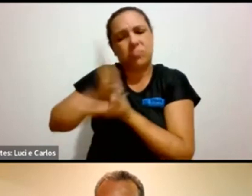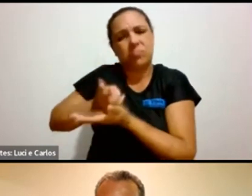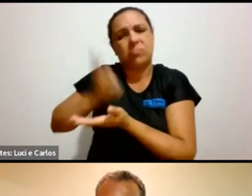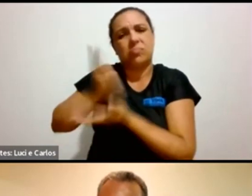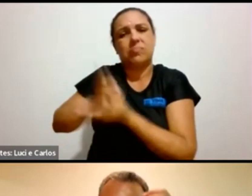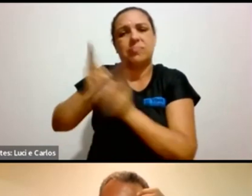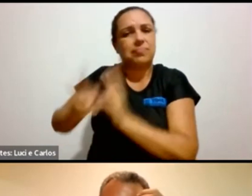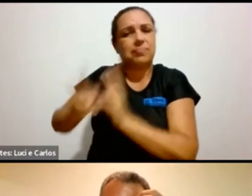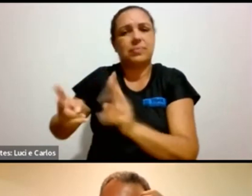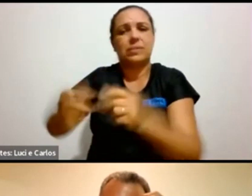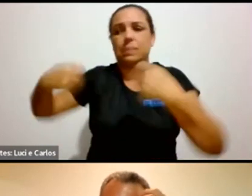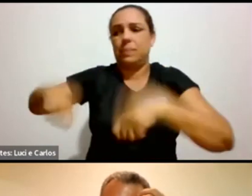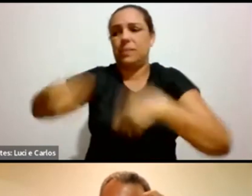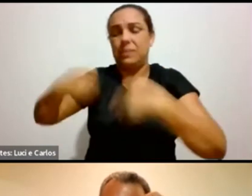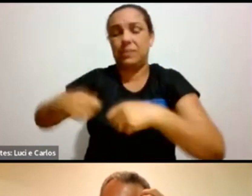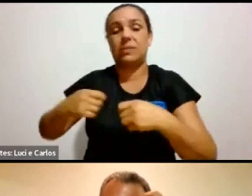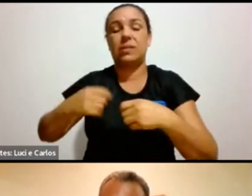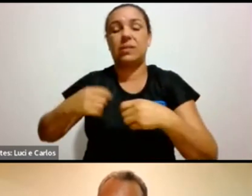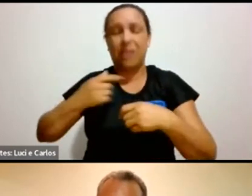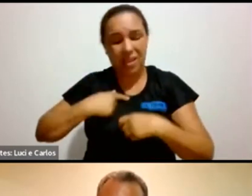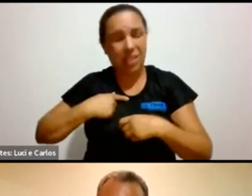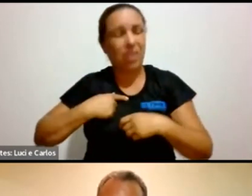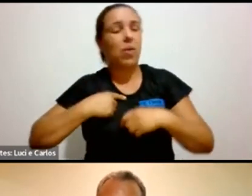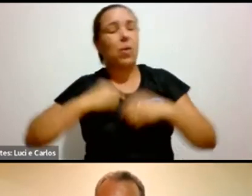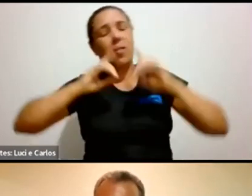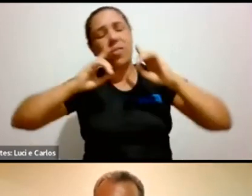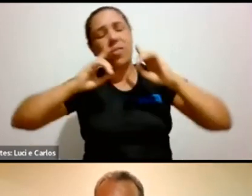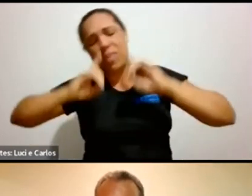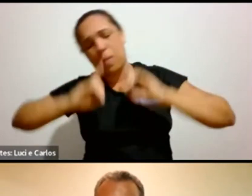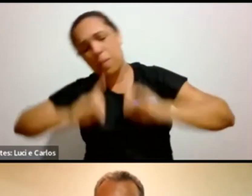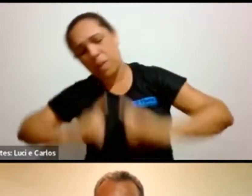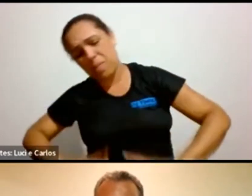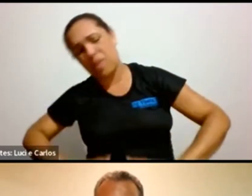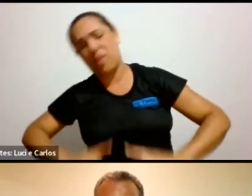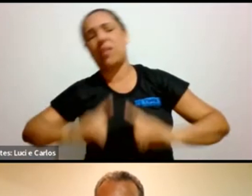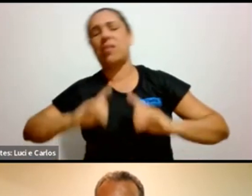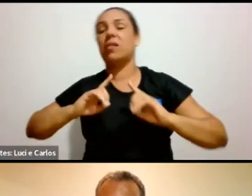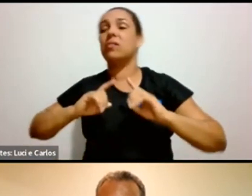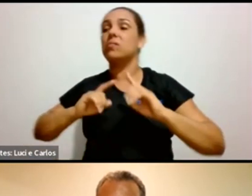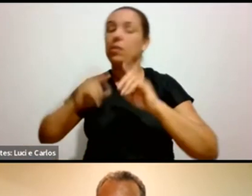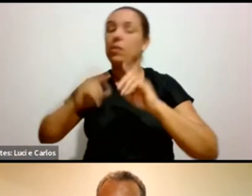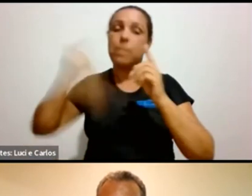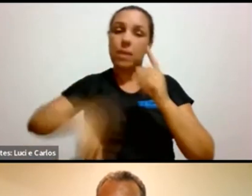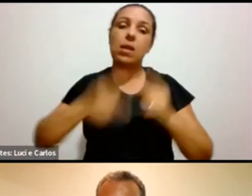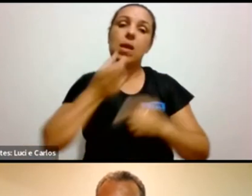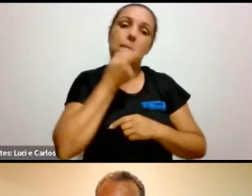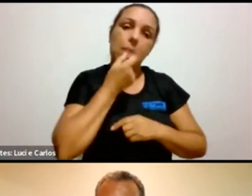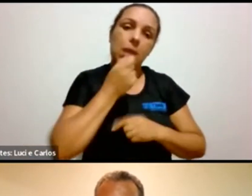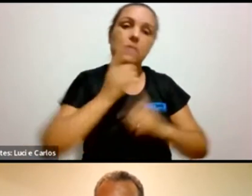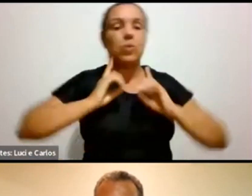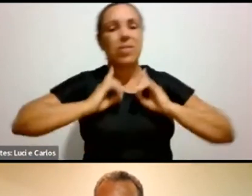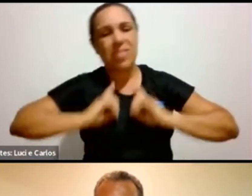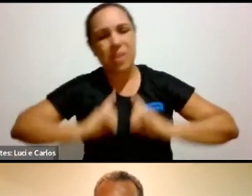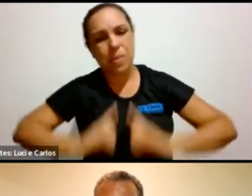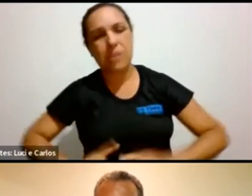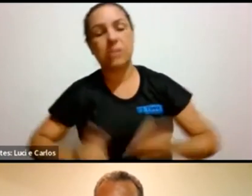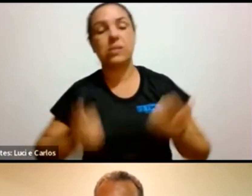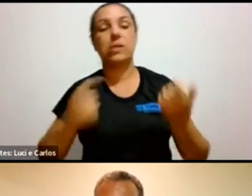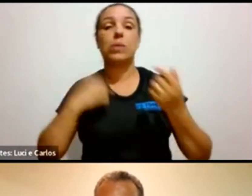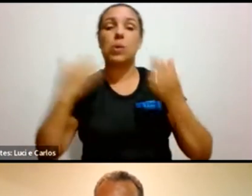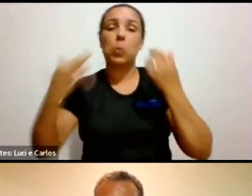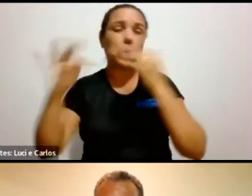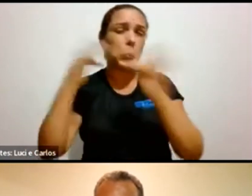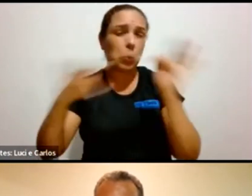junto com a fibromialgia também vem a depressão, né? E eu sentia muitas dores. Vivia só de blusa de frio,